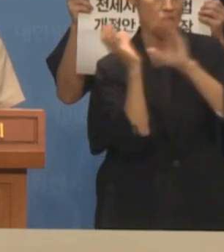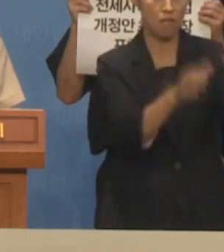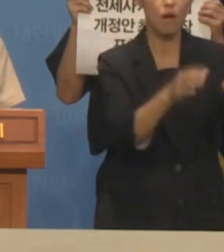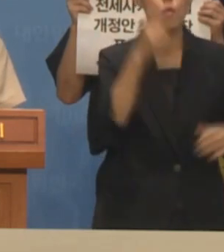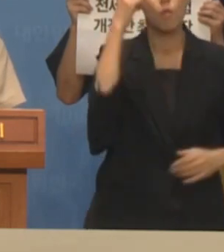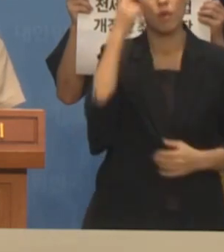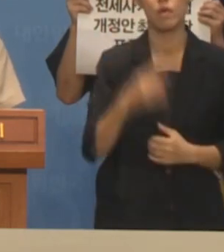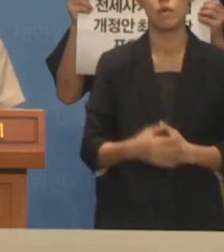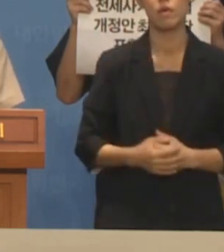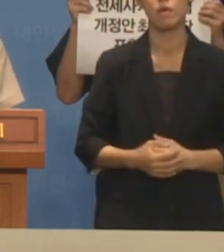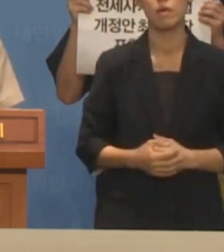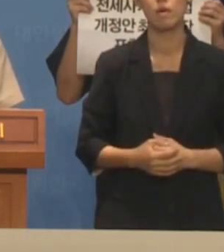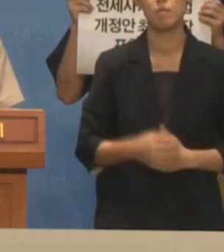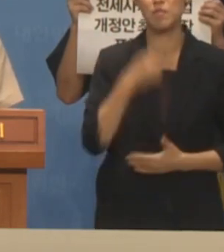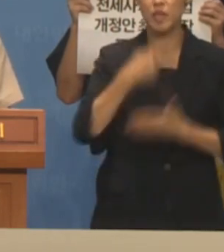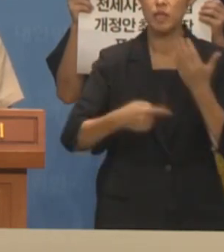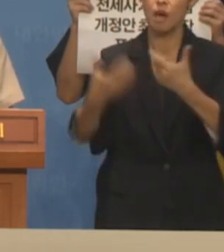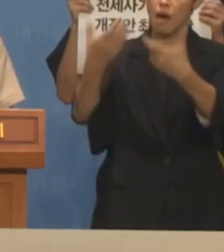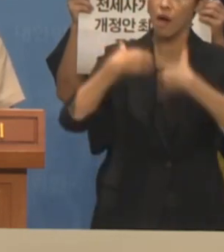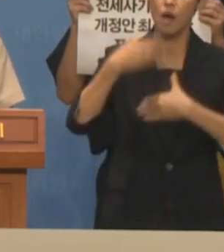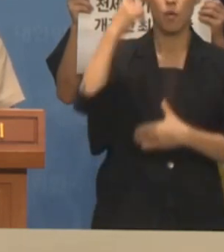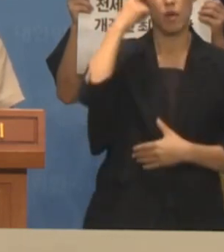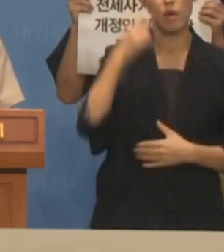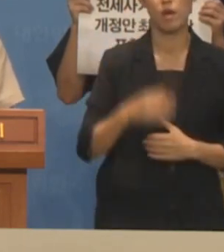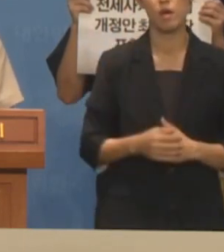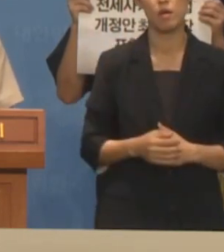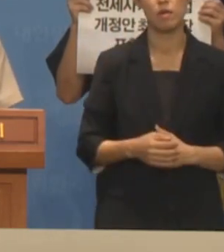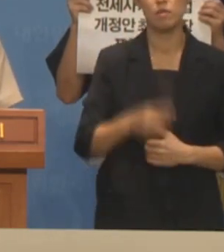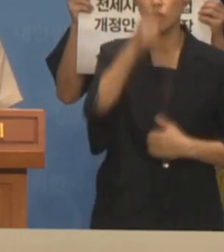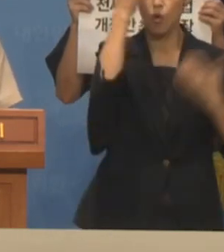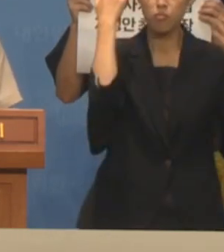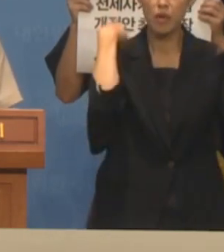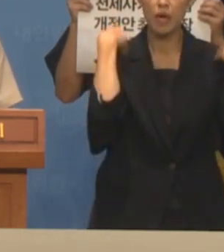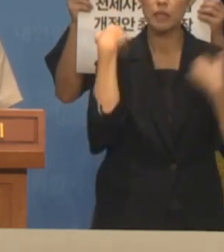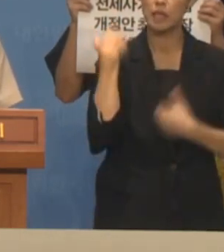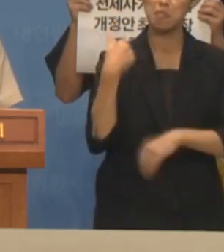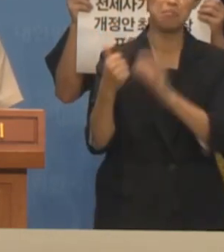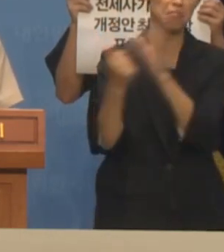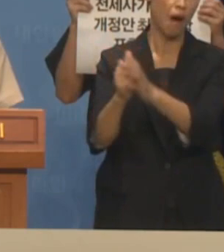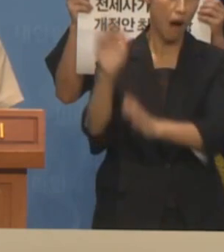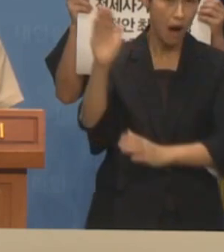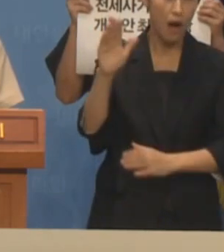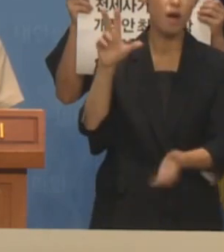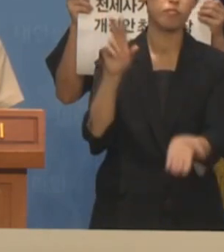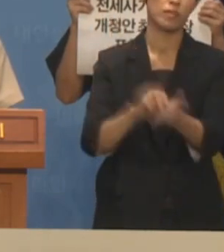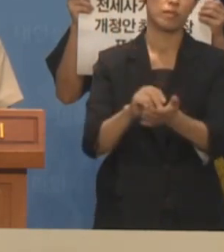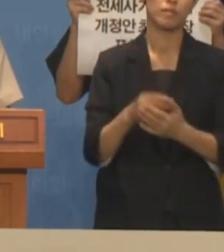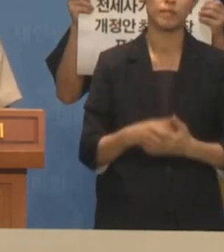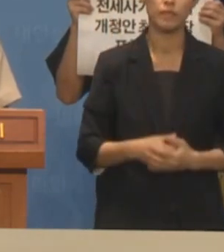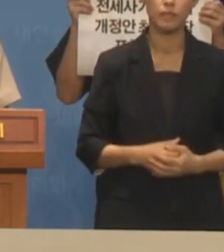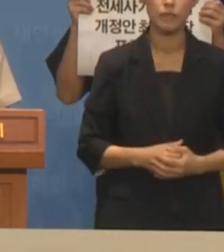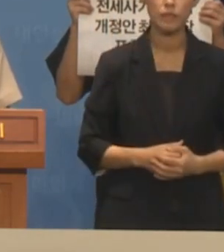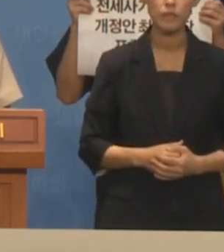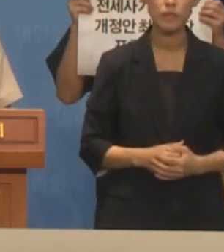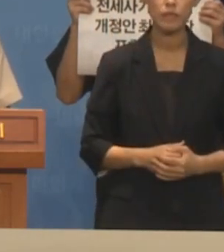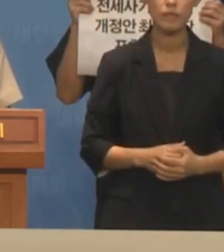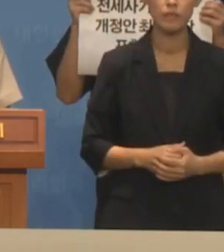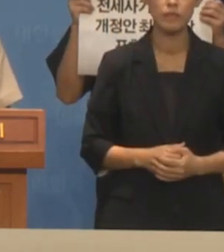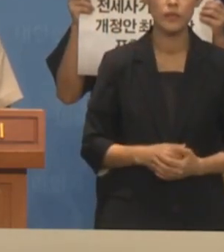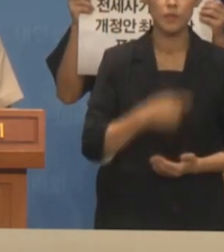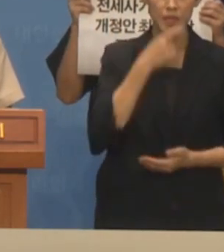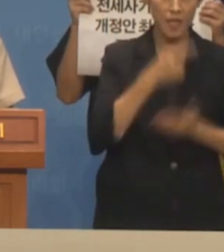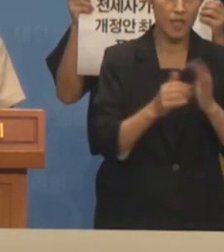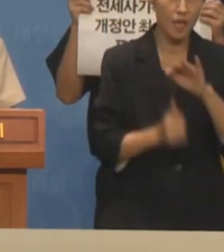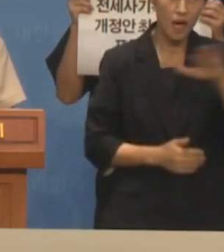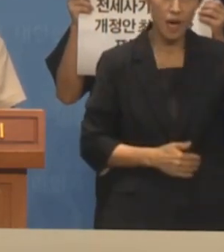겁니까? 이것은 말이 안 됩니다. 이건 정부가 책임 회피를 하기 위한 비합리적인 비유일 뿐입니다. 다시 한번